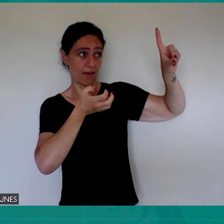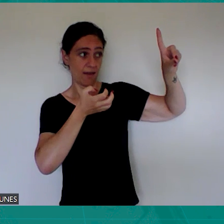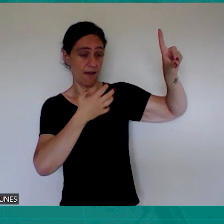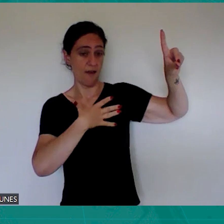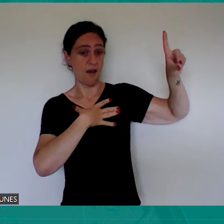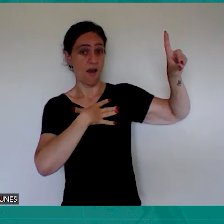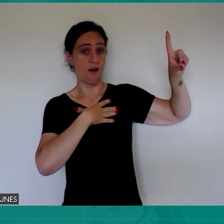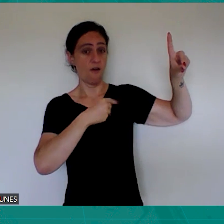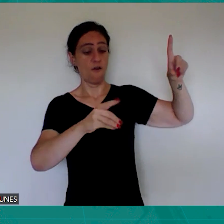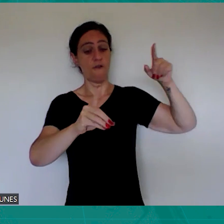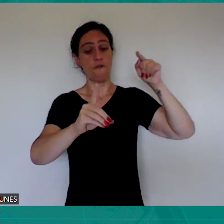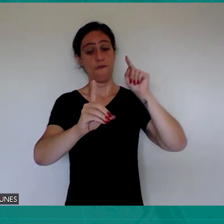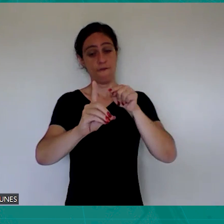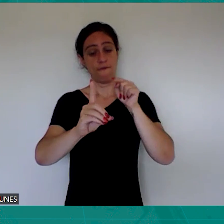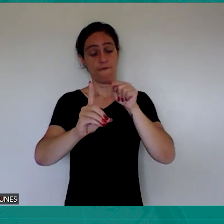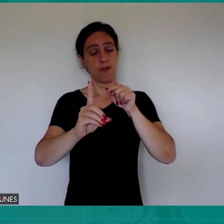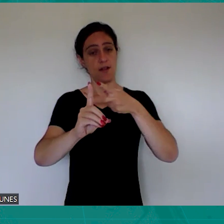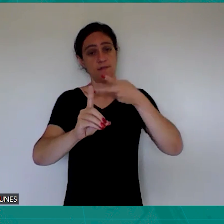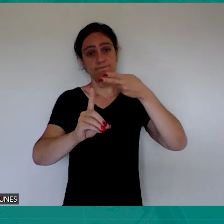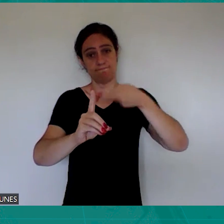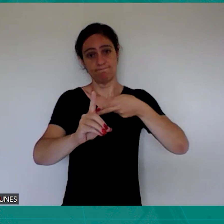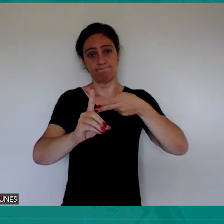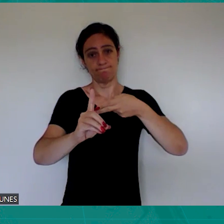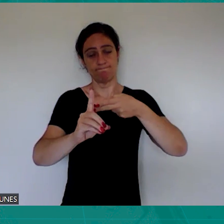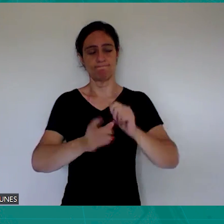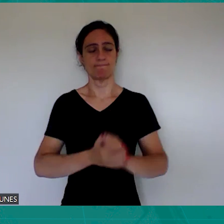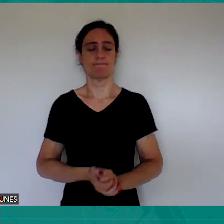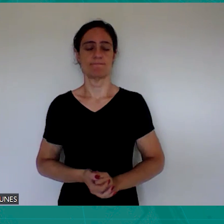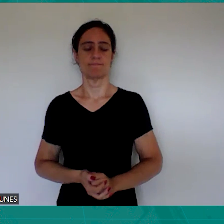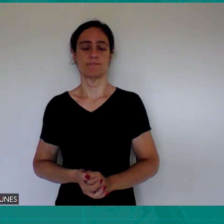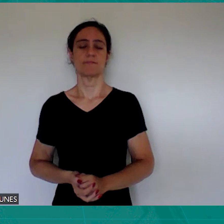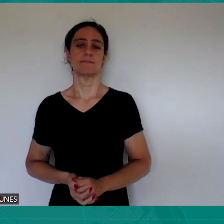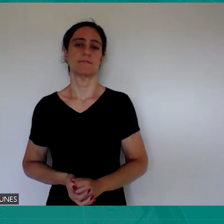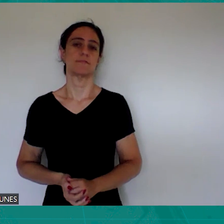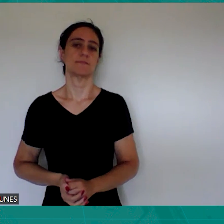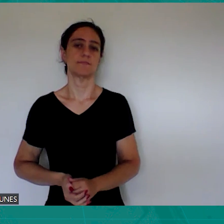é a imagem do Deus invisível. Por isso, irmãos,